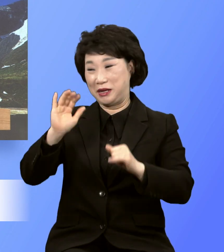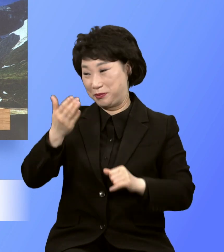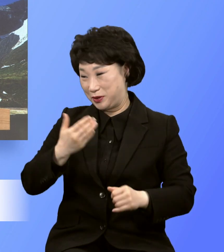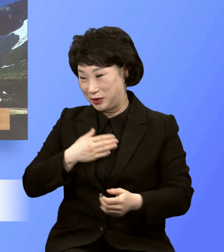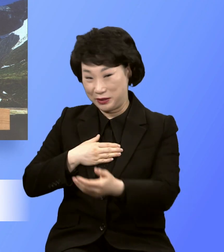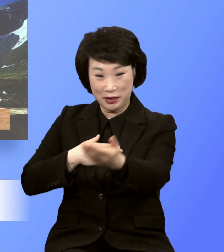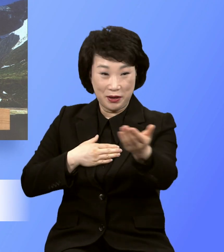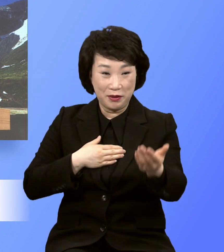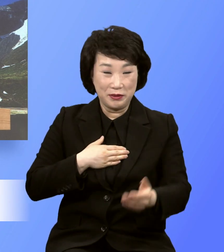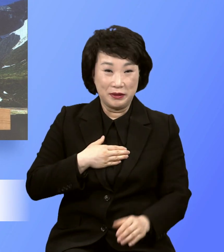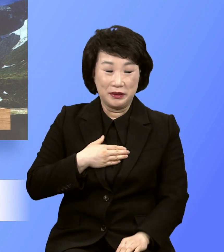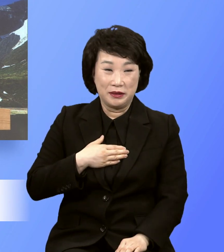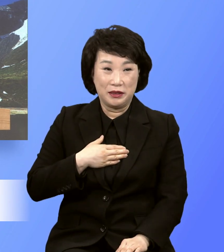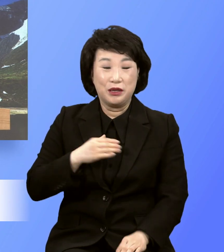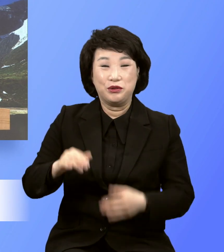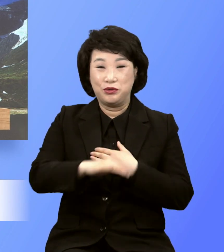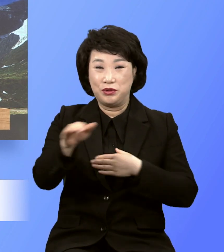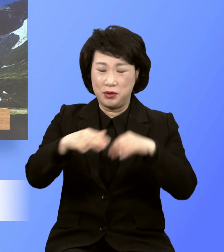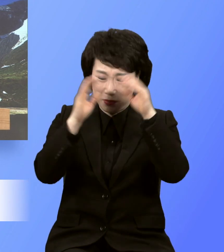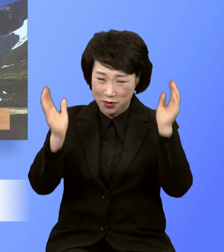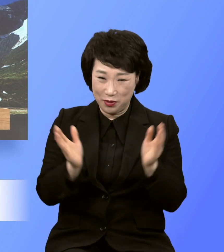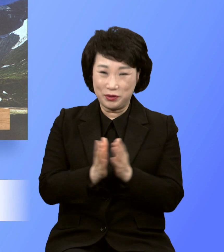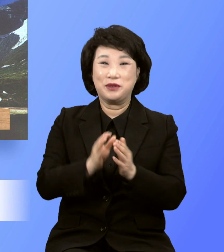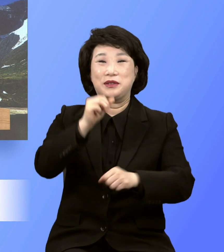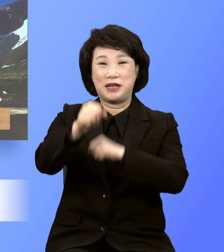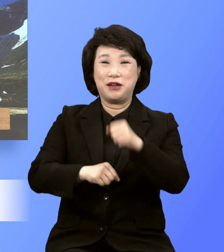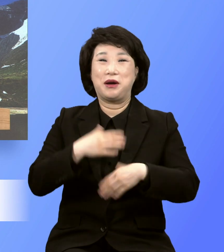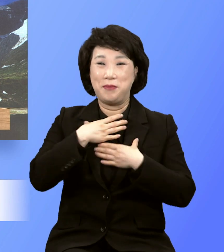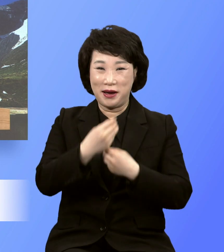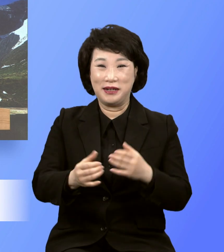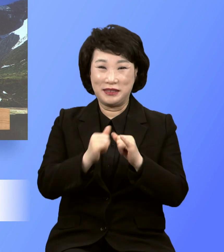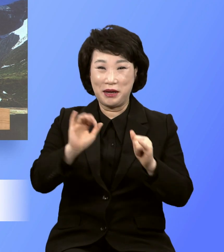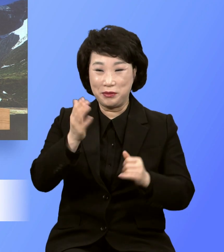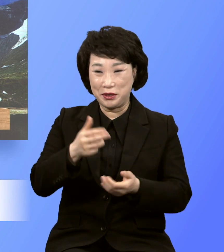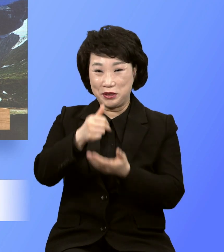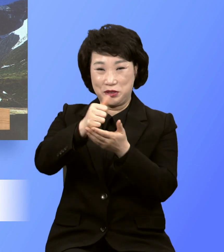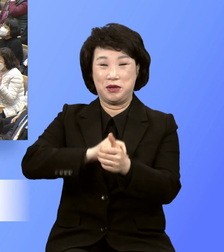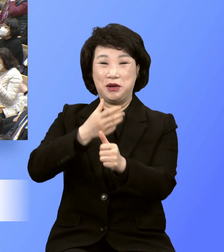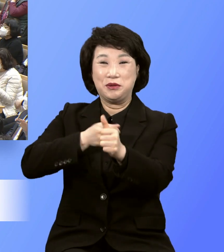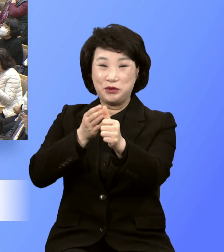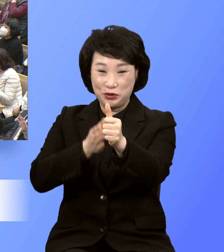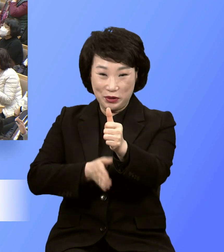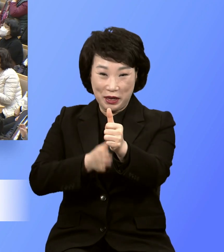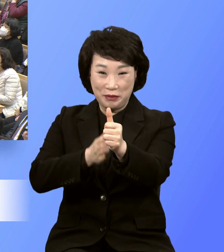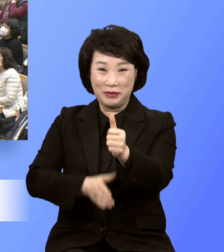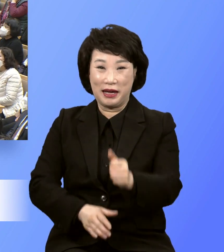것입니다. 우리 모두 자유한 사람 되기를 주님의 이름으로 축원합니다.